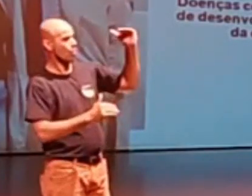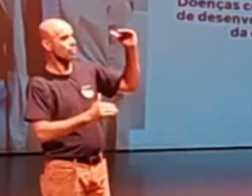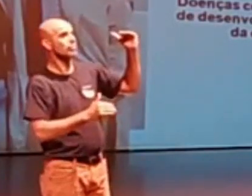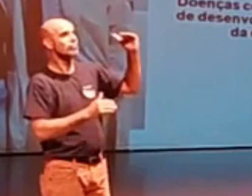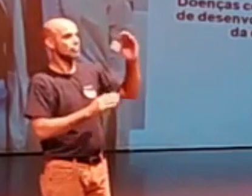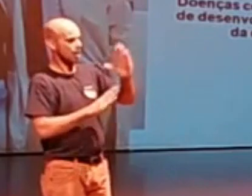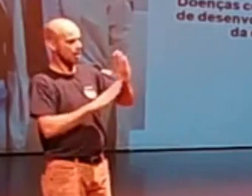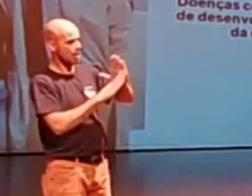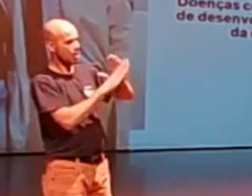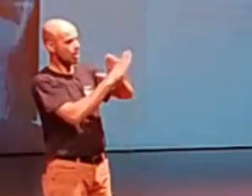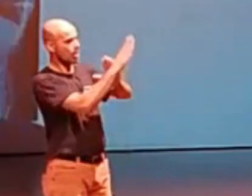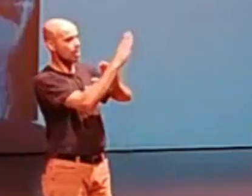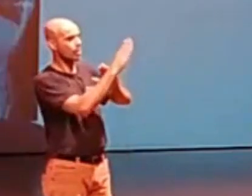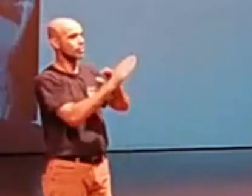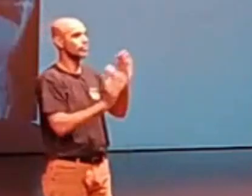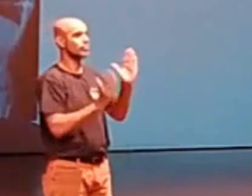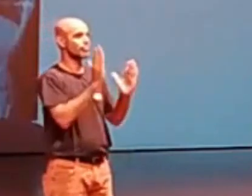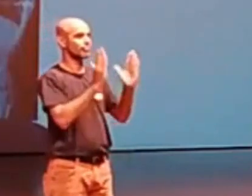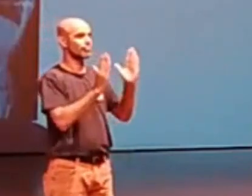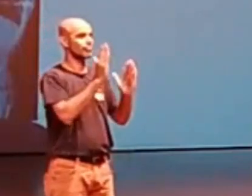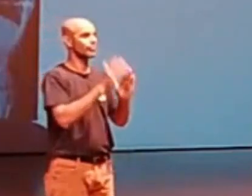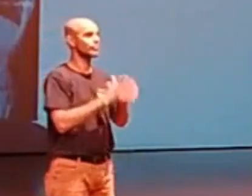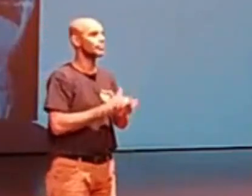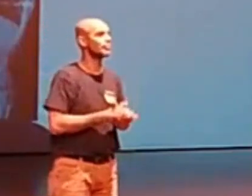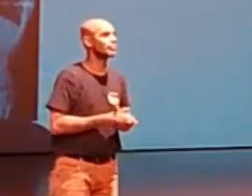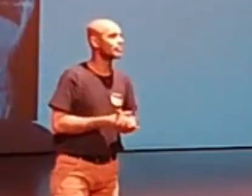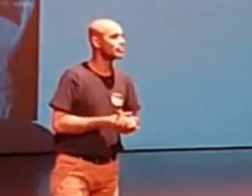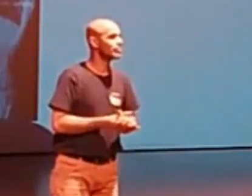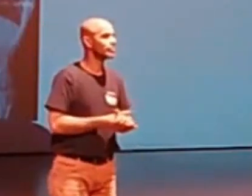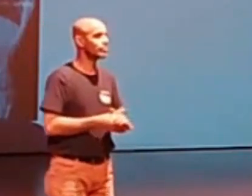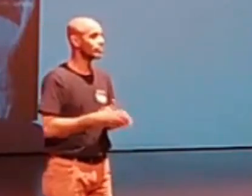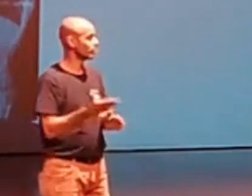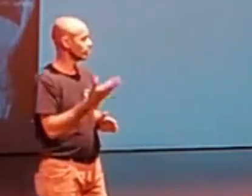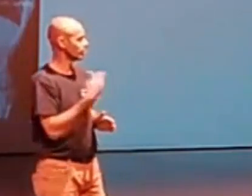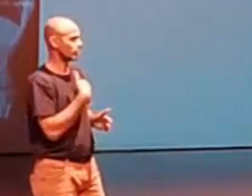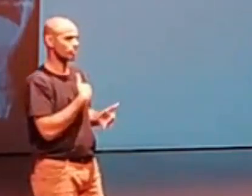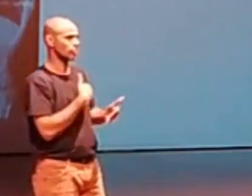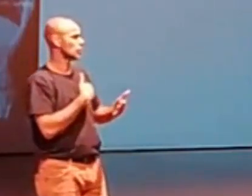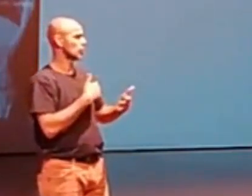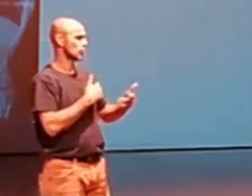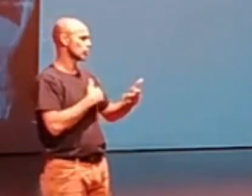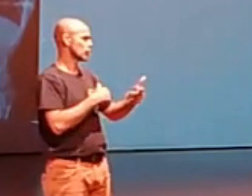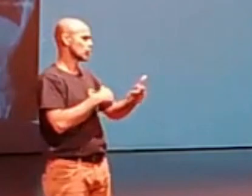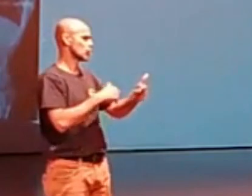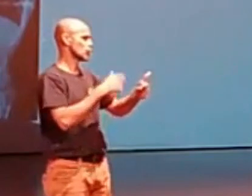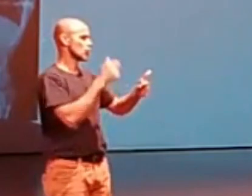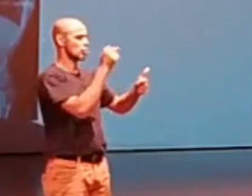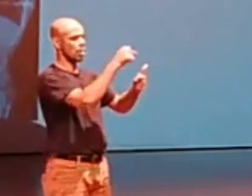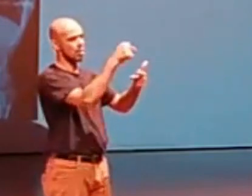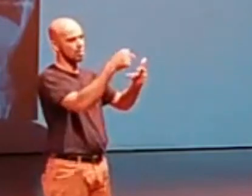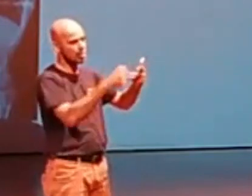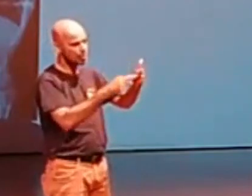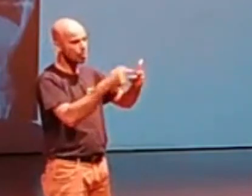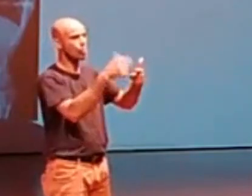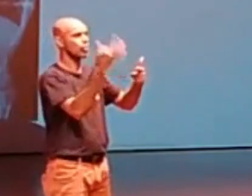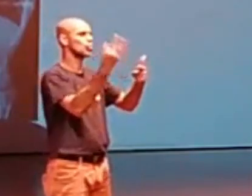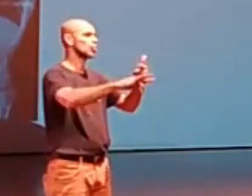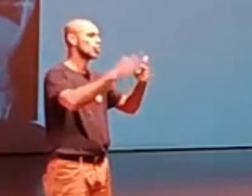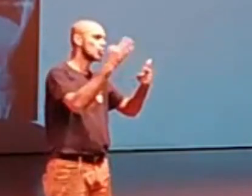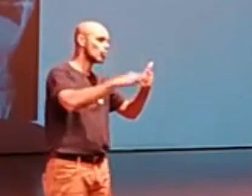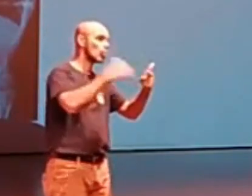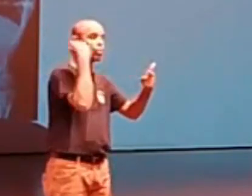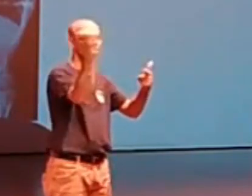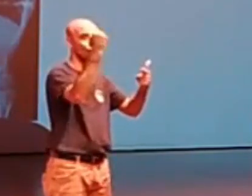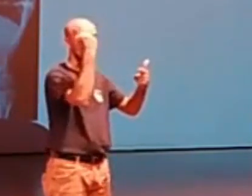evolução em tão pouco tempo. E aqui tem outros casos que a gente pode falar de escoliose com relação à dor crônica.